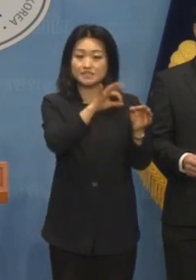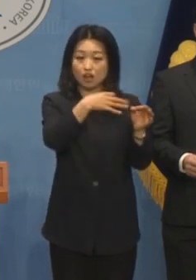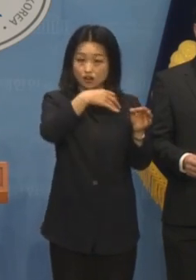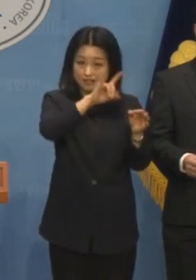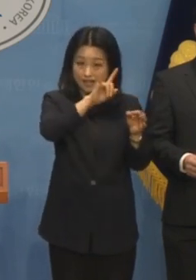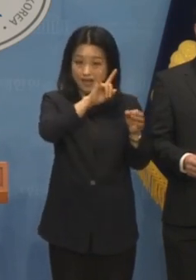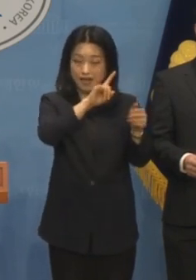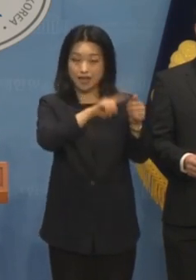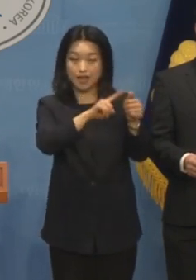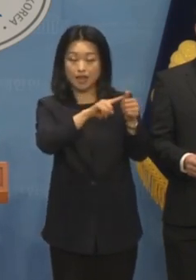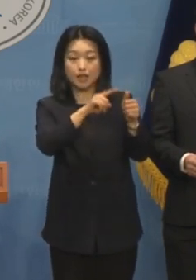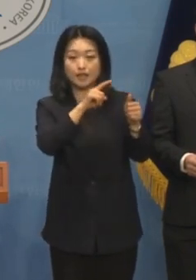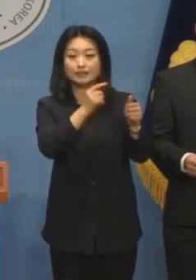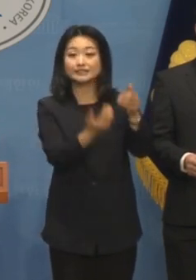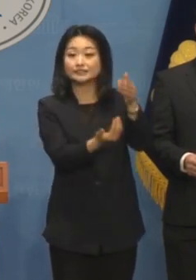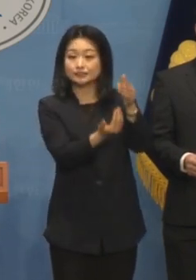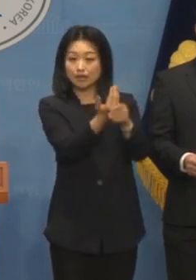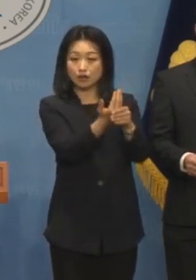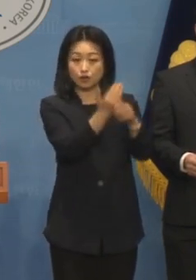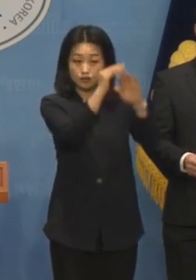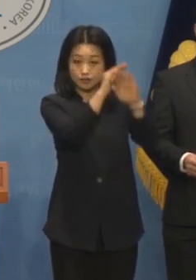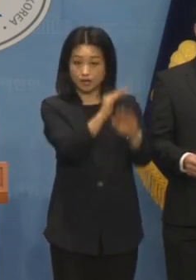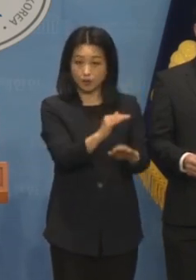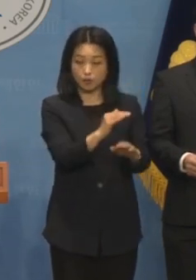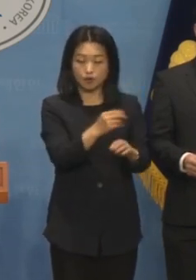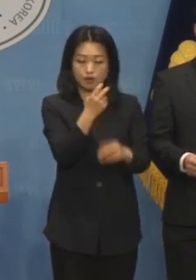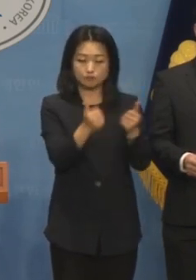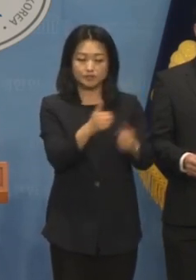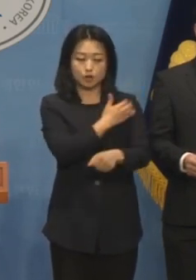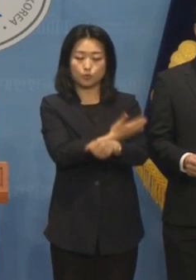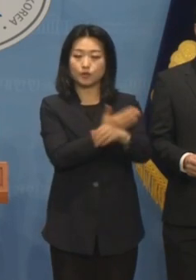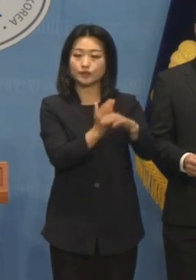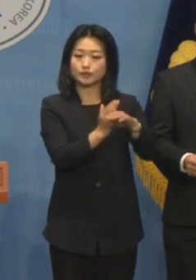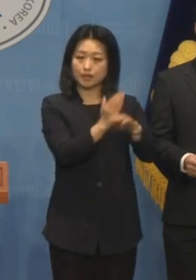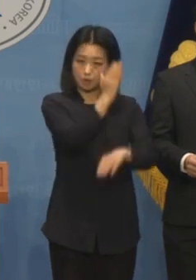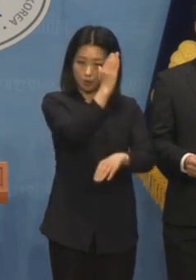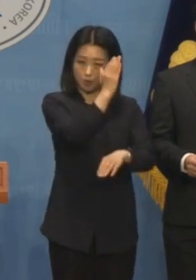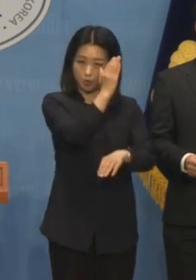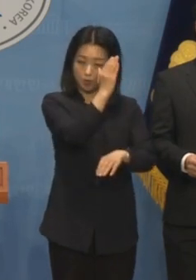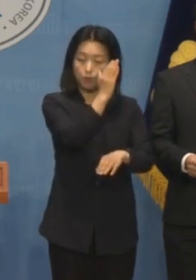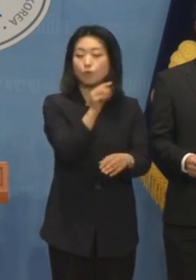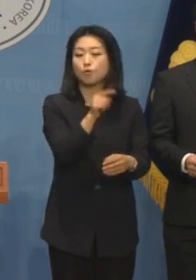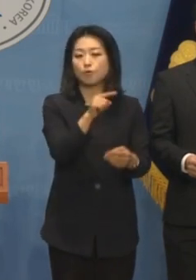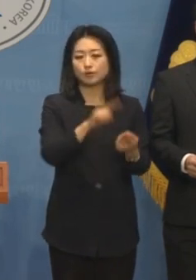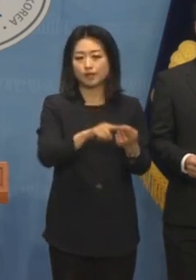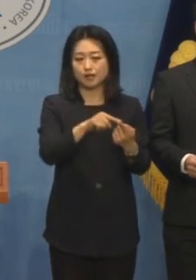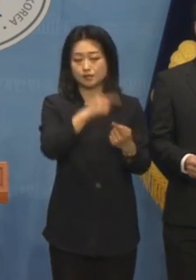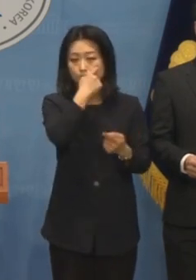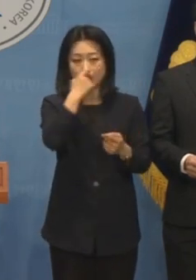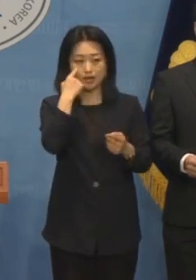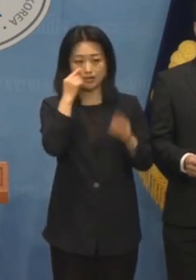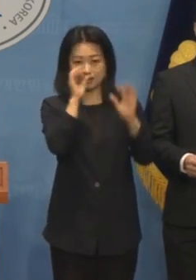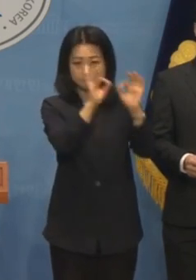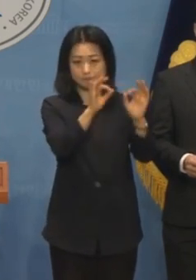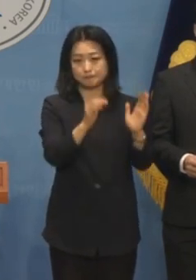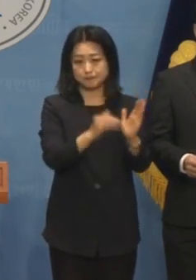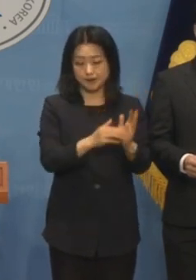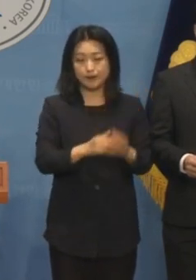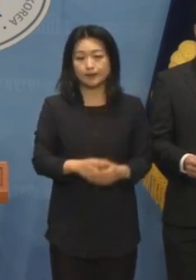대북 송금 사건 수사는 검찰권 남용의 종합 선물 세트라는 의혹을 받고